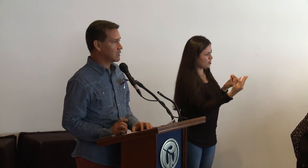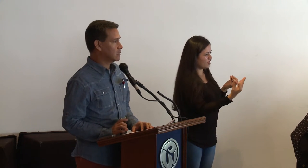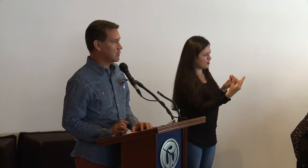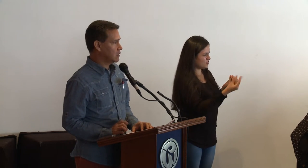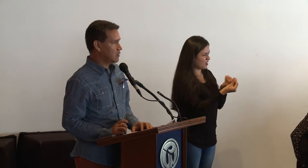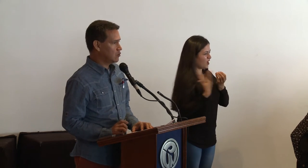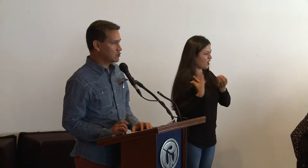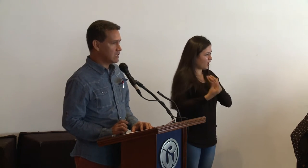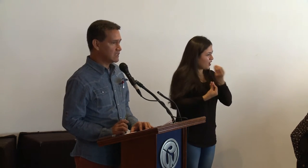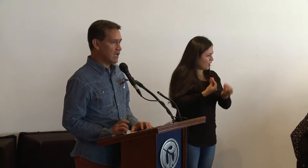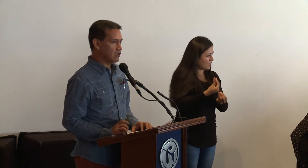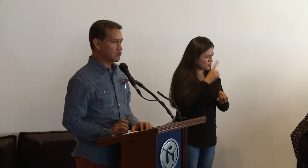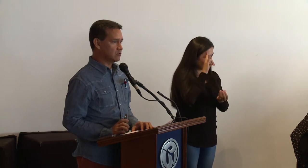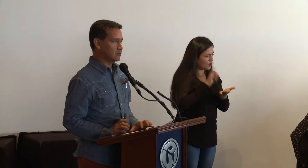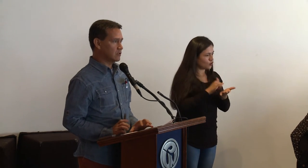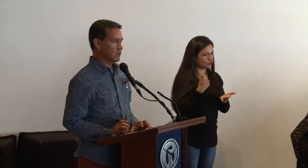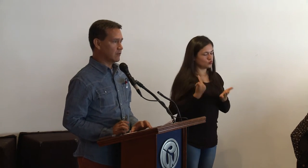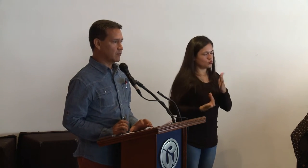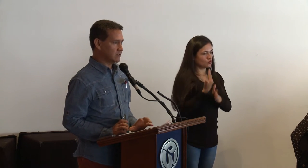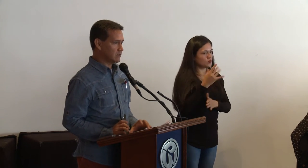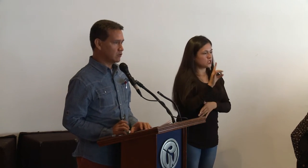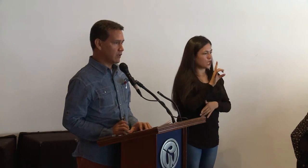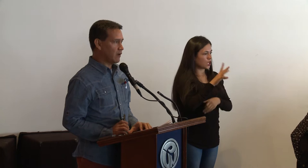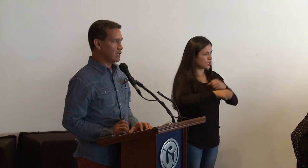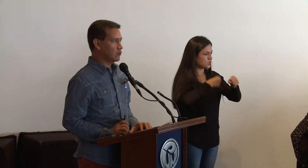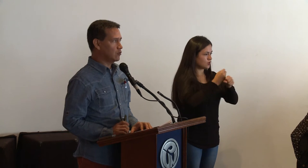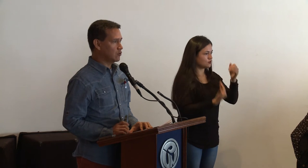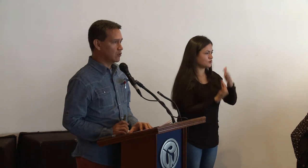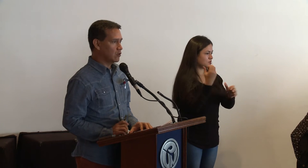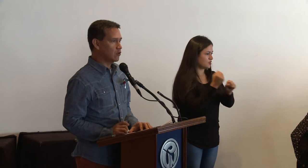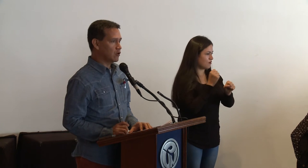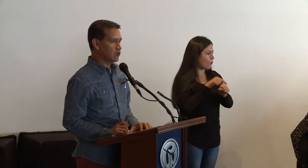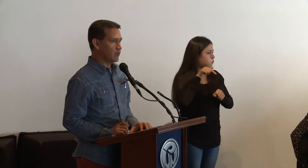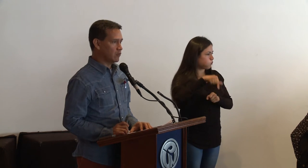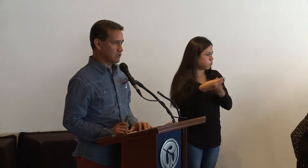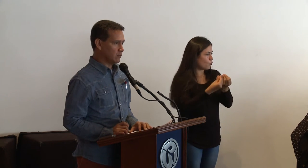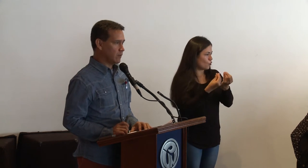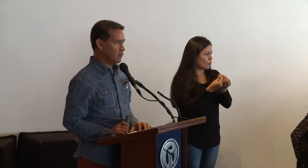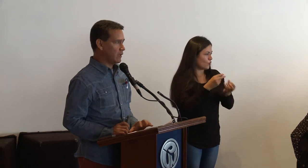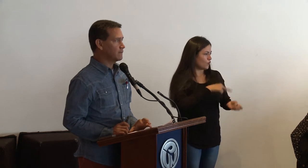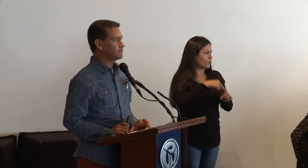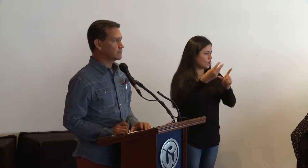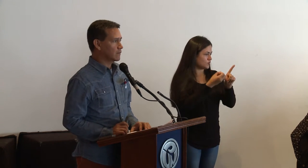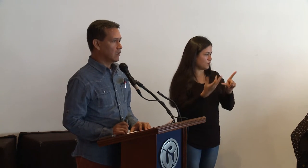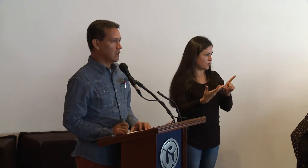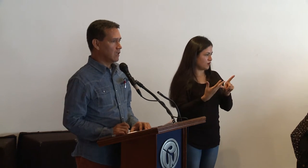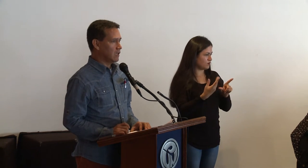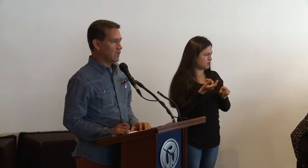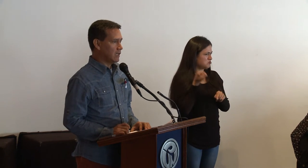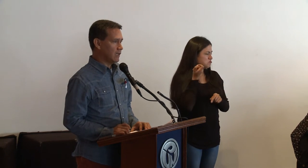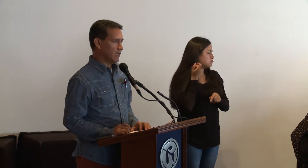hace unos 15 años pues estoy trabajando con el Grupo de Educación Popular,